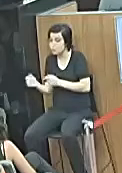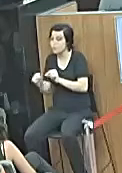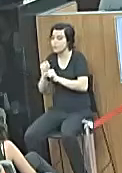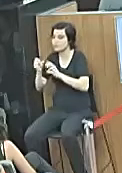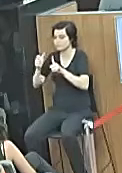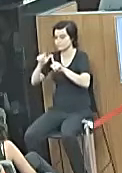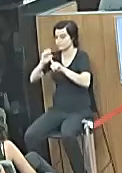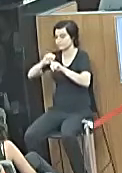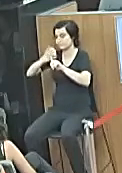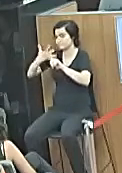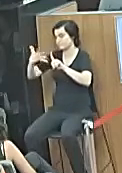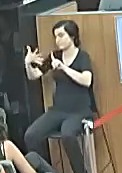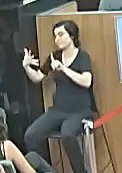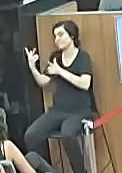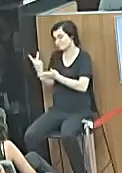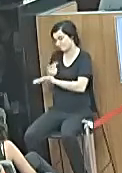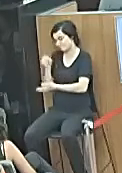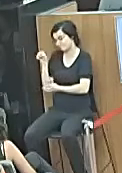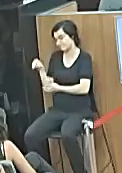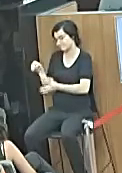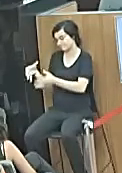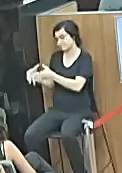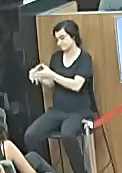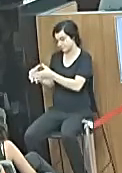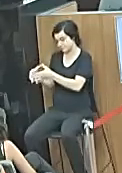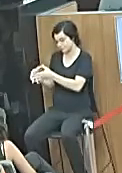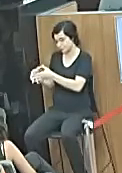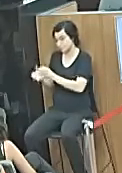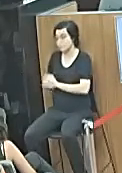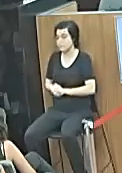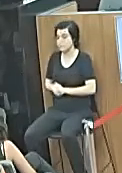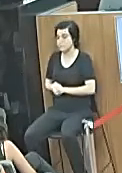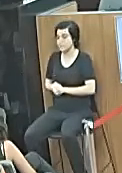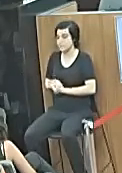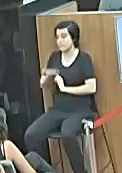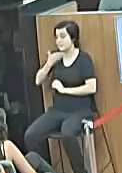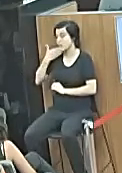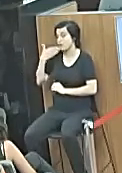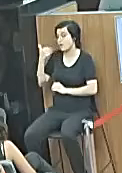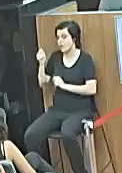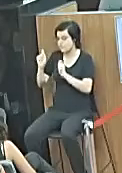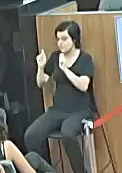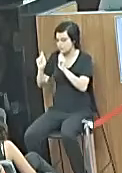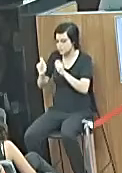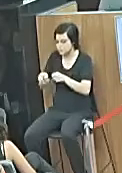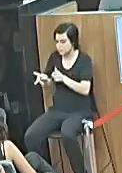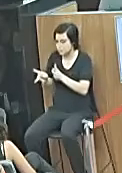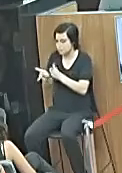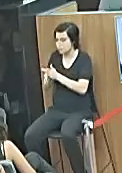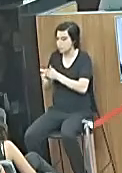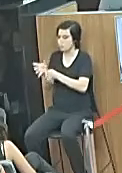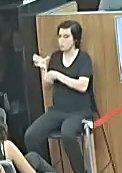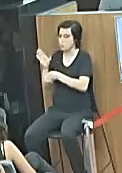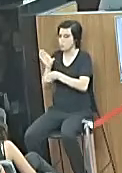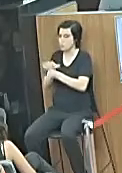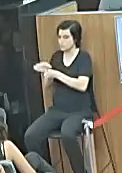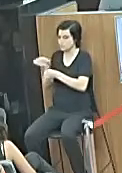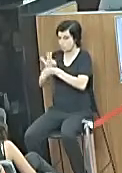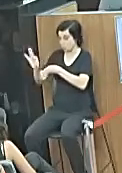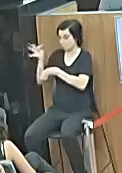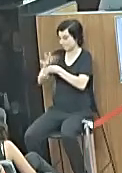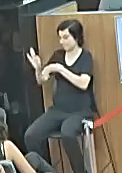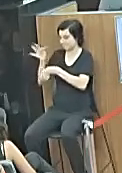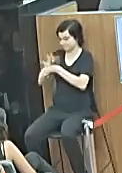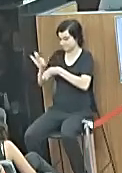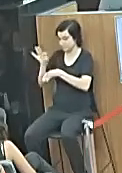e promover a capacitação dos conselhos tutelares de todos os municípios